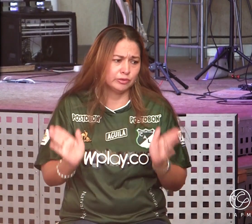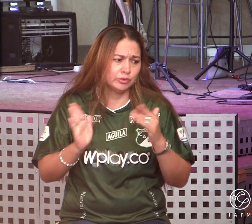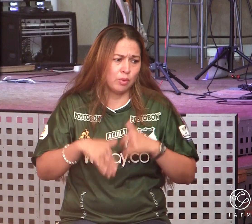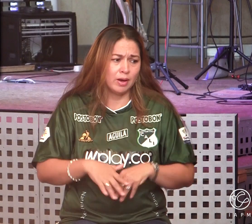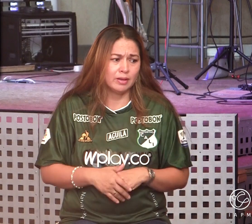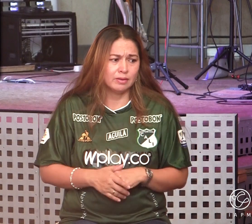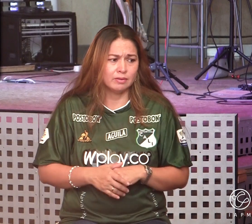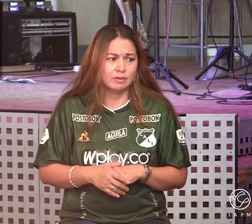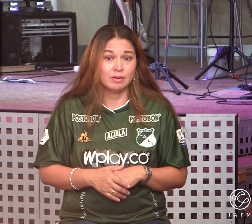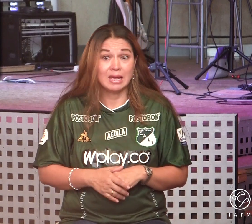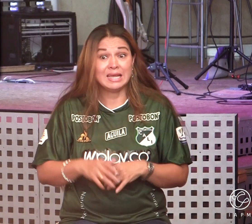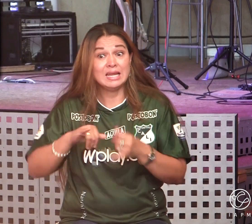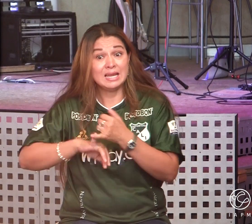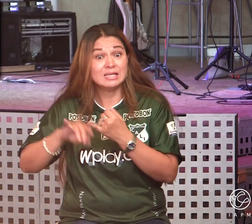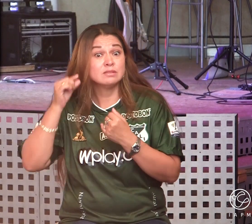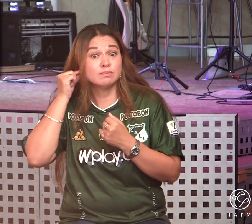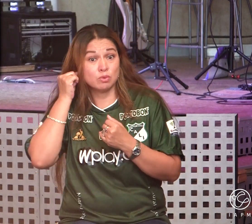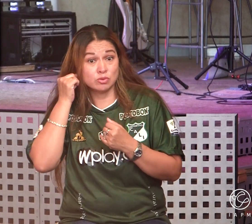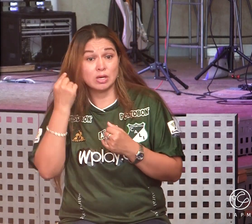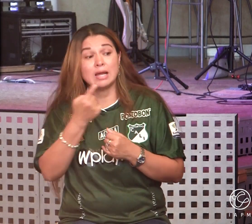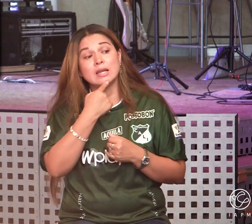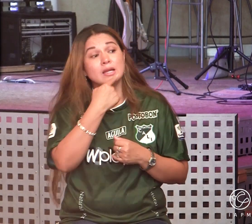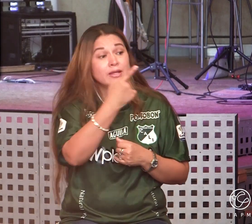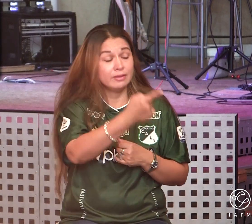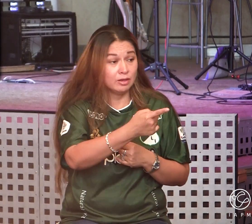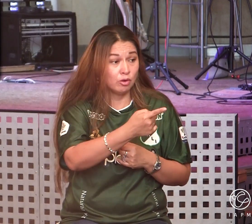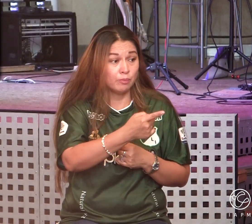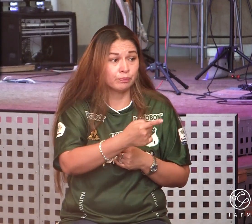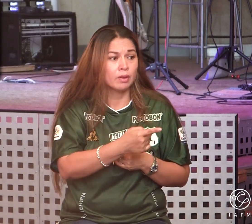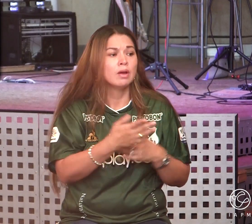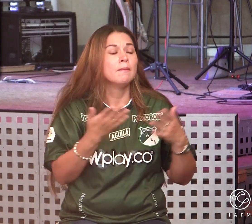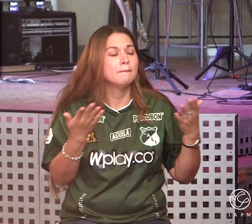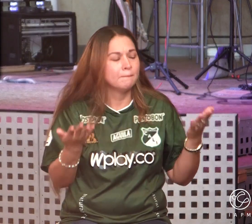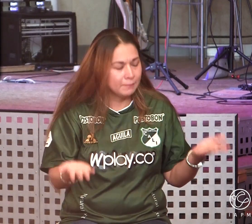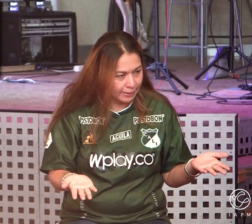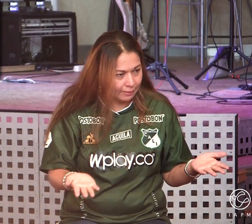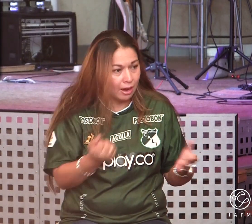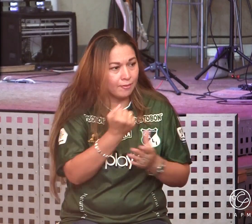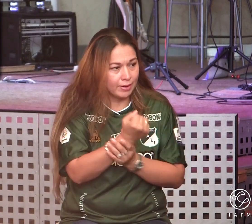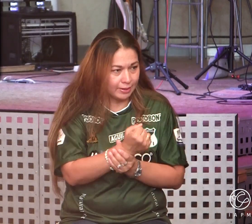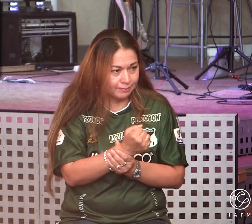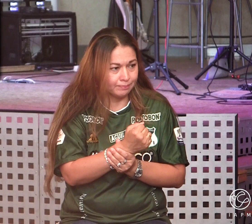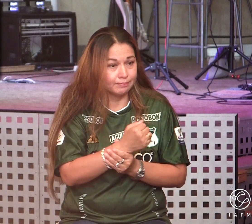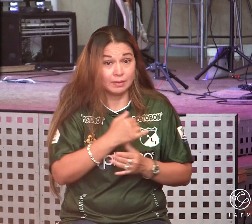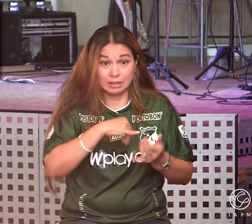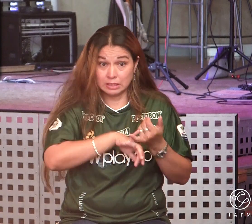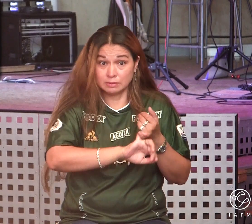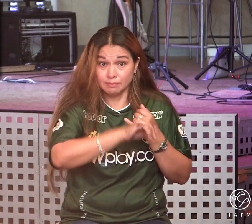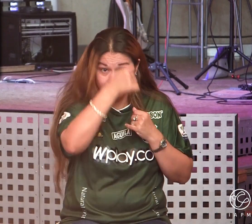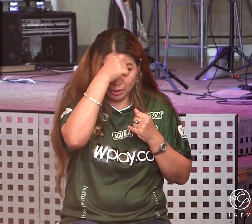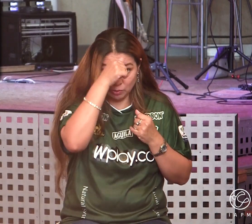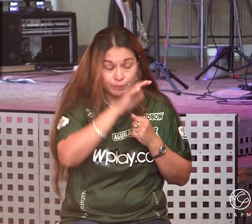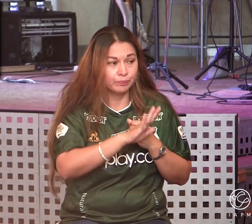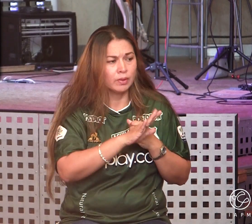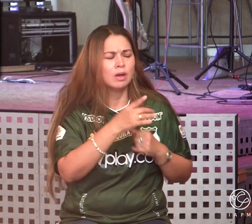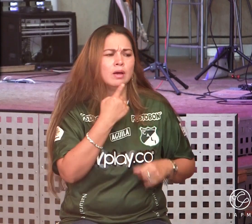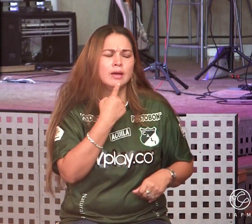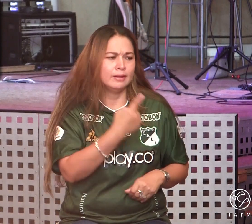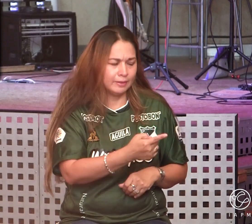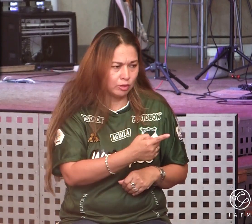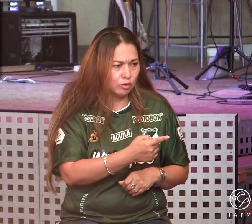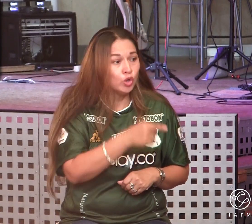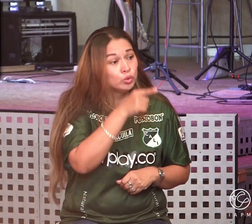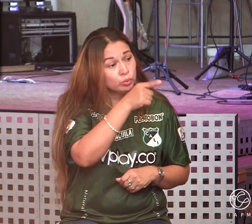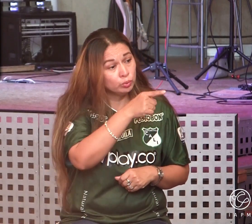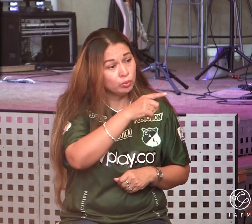¿Qué resultó de allí? Ismael, el hijo de la capacidad, el hijo de la fuerza.